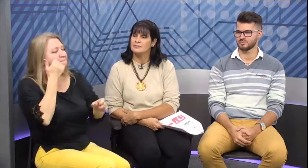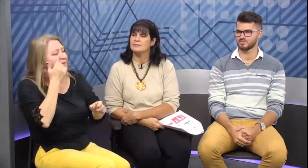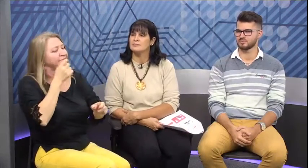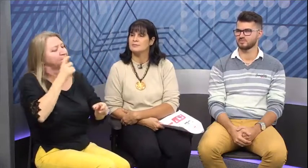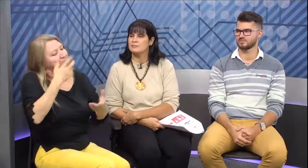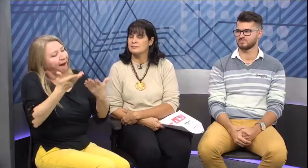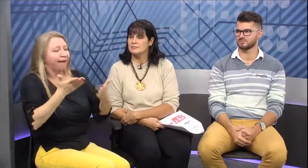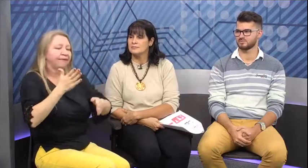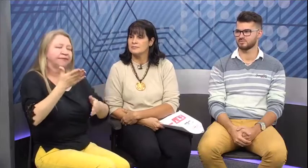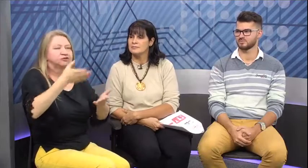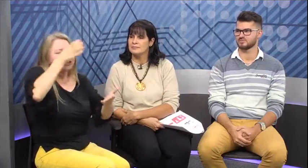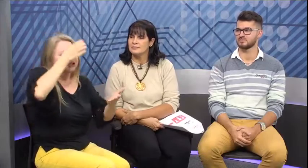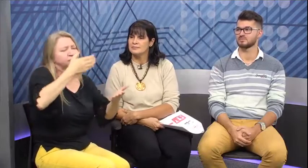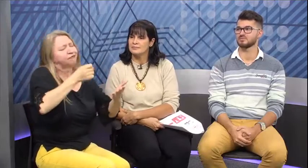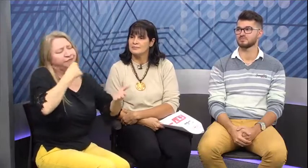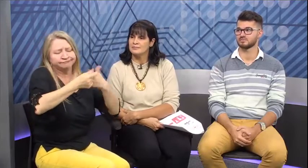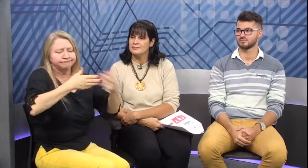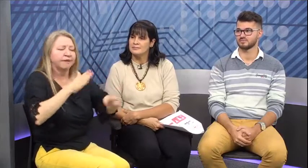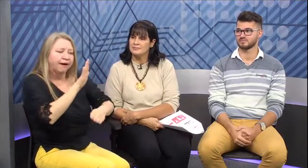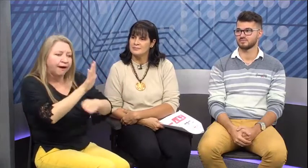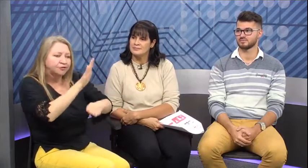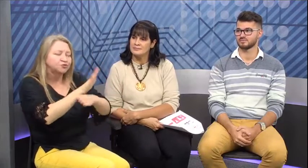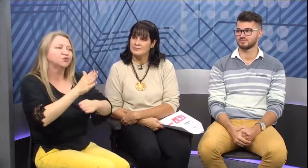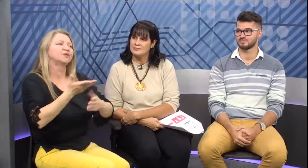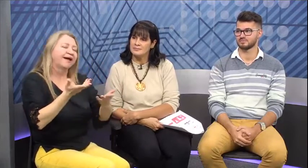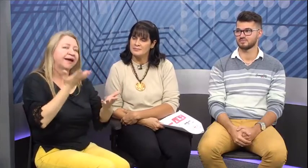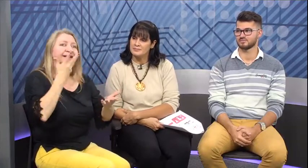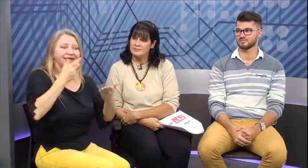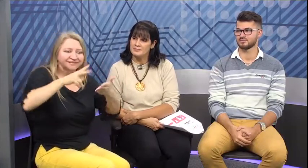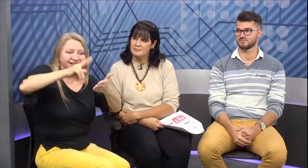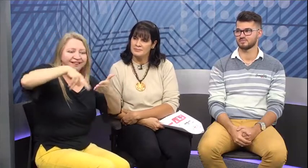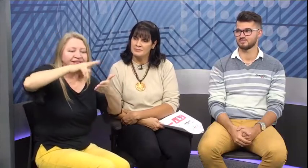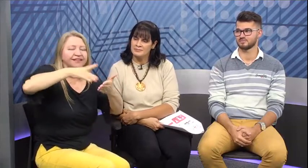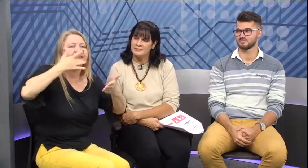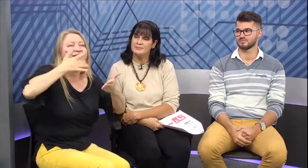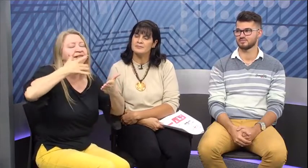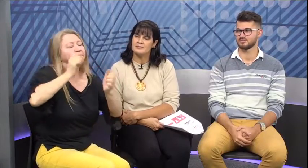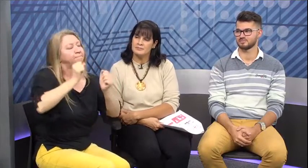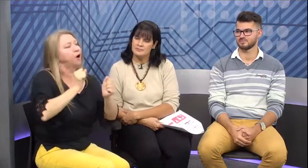casa, senta com o pai e com a mãe, né? Ou com o tio, com a avó, e os pais vão contar a história em